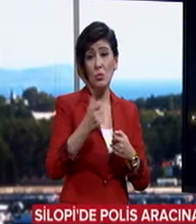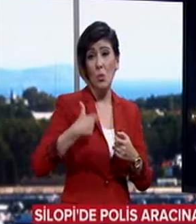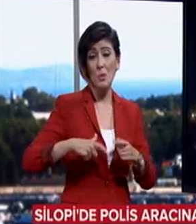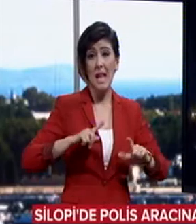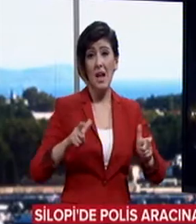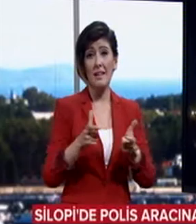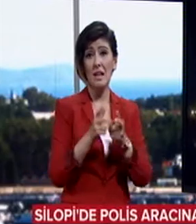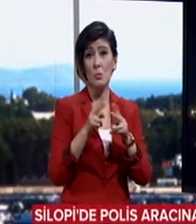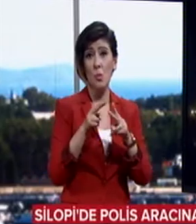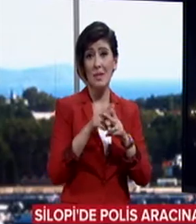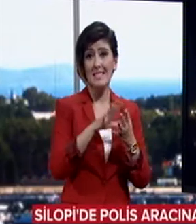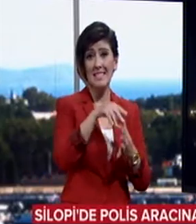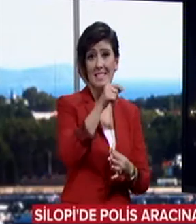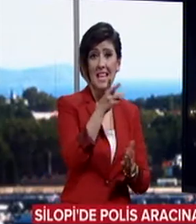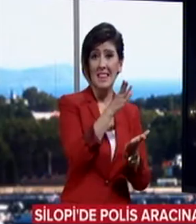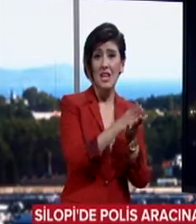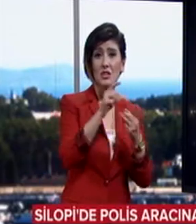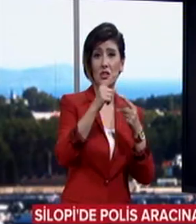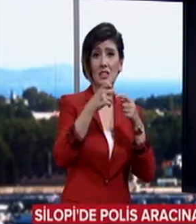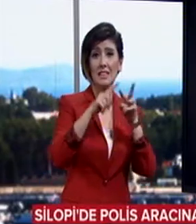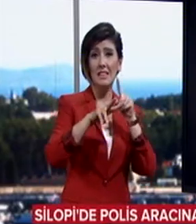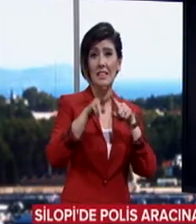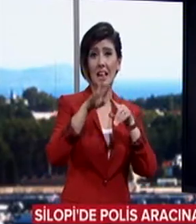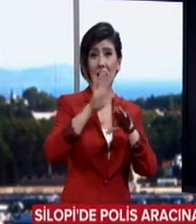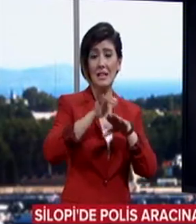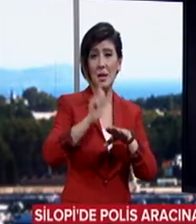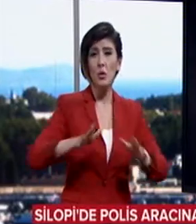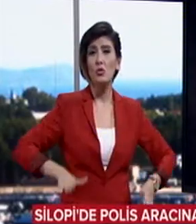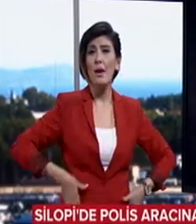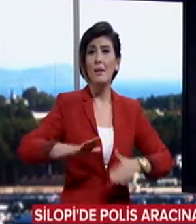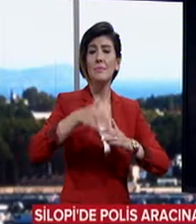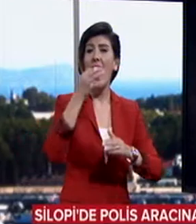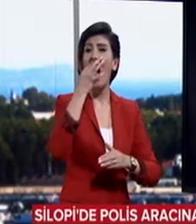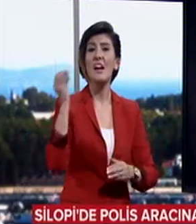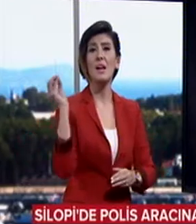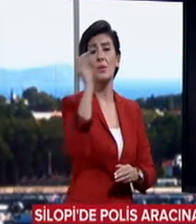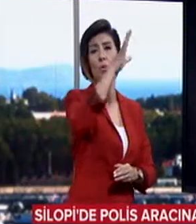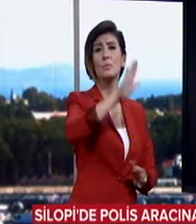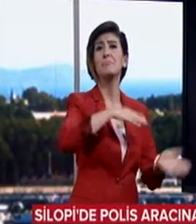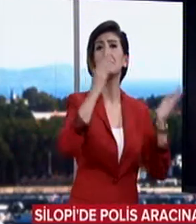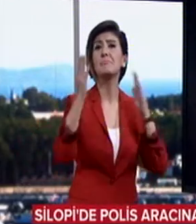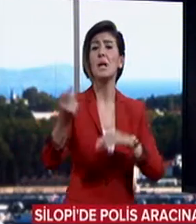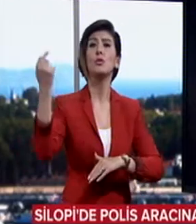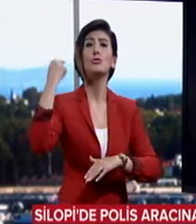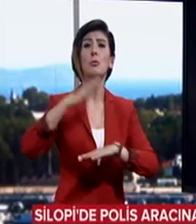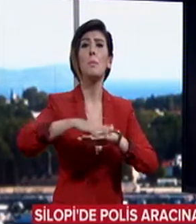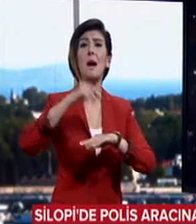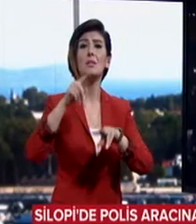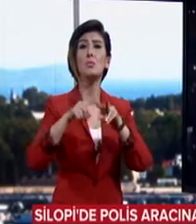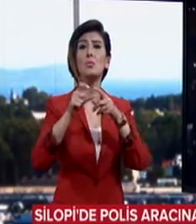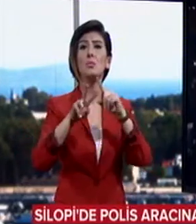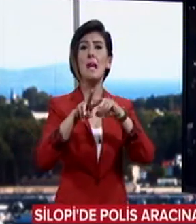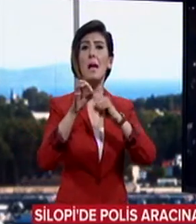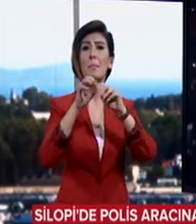Özel Harekat Polisi Yaşar Yavaş'ın naaşı Şırnak'ta yapılan törenin ardından Ankara'ya gönderildi. Öte yandan dün